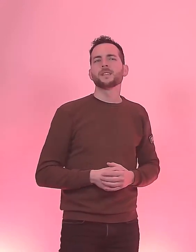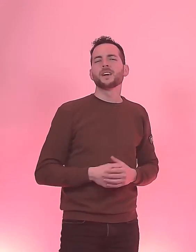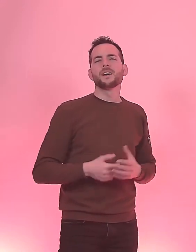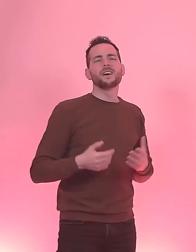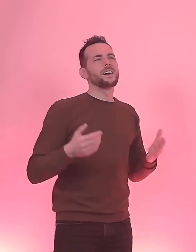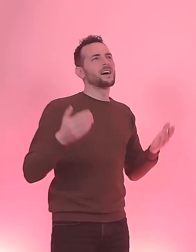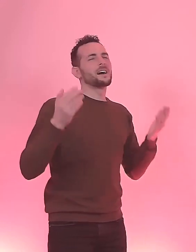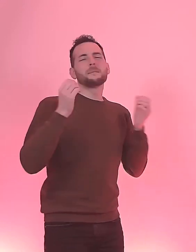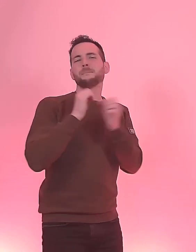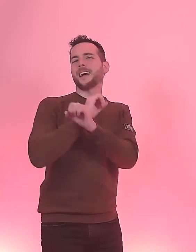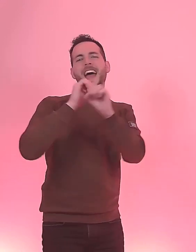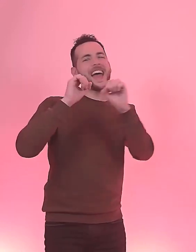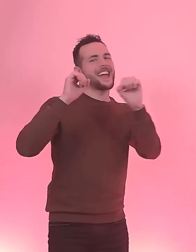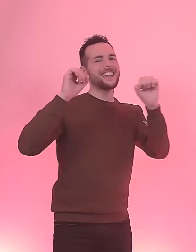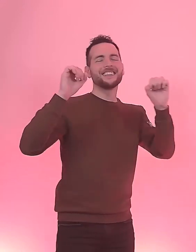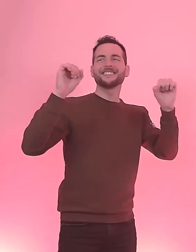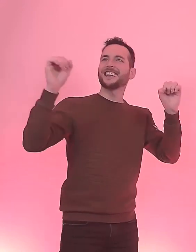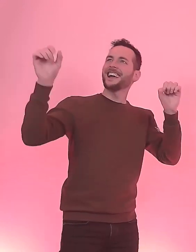hoe